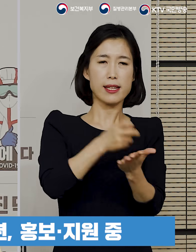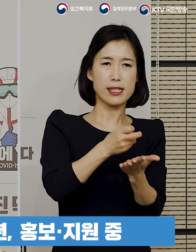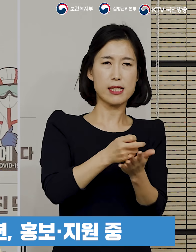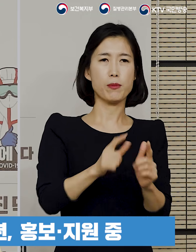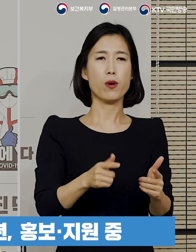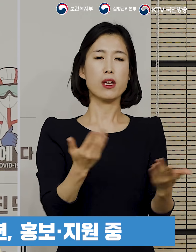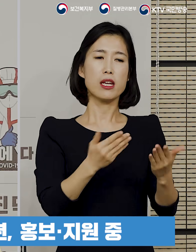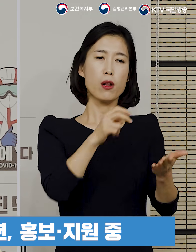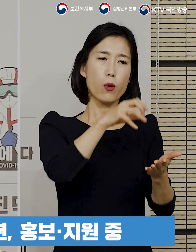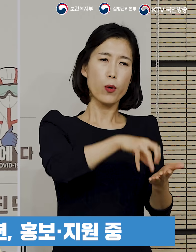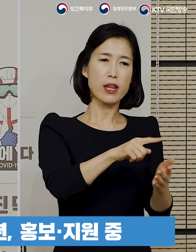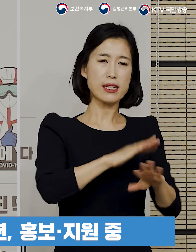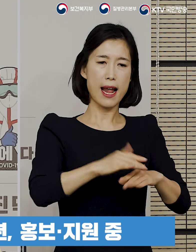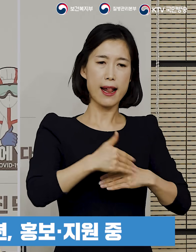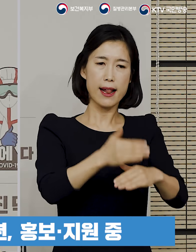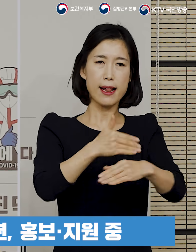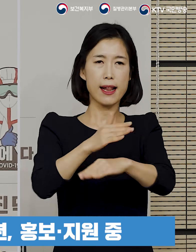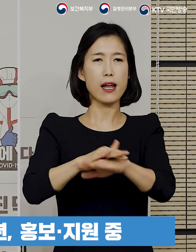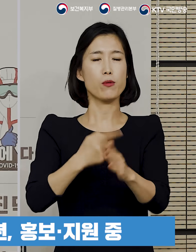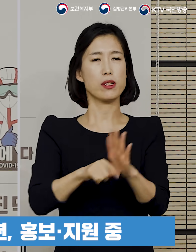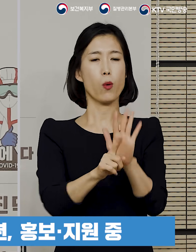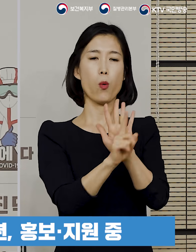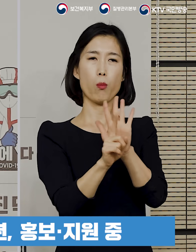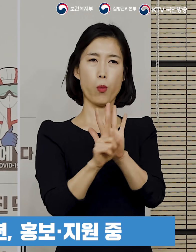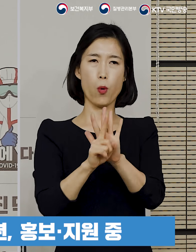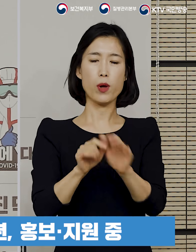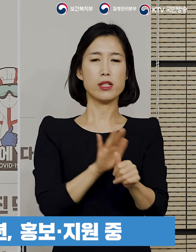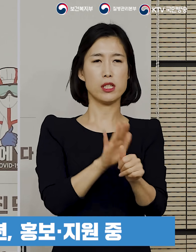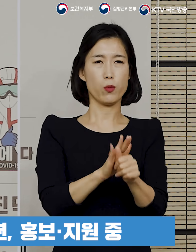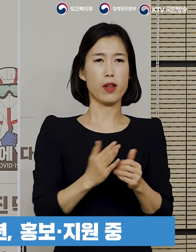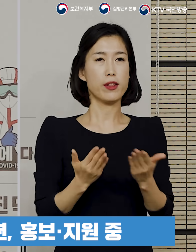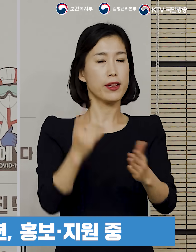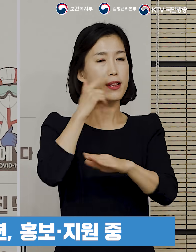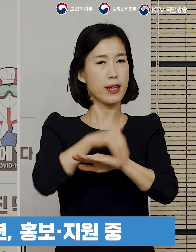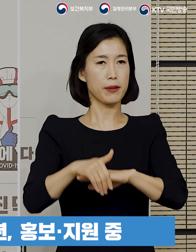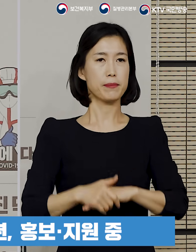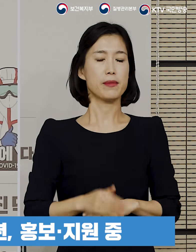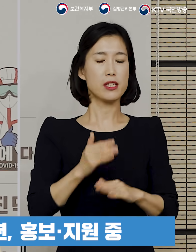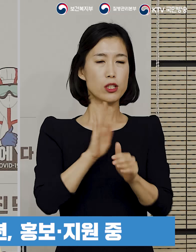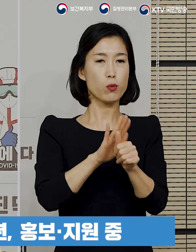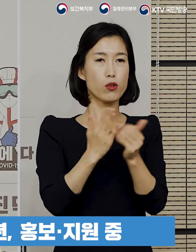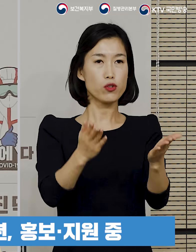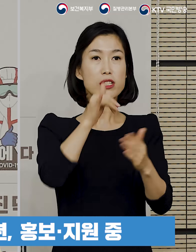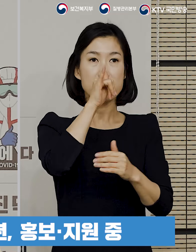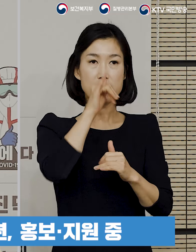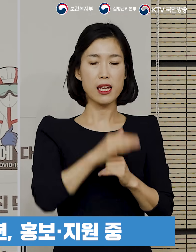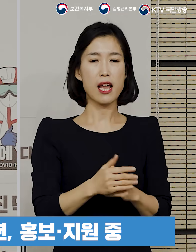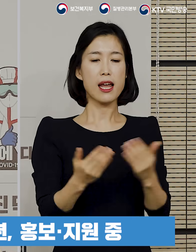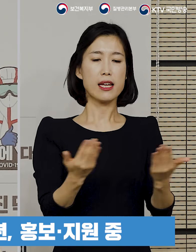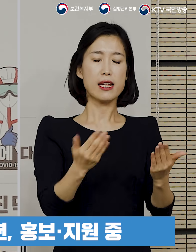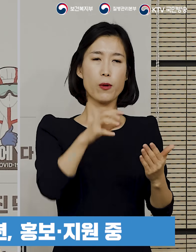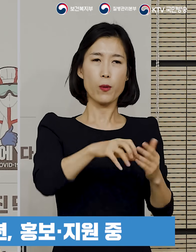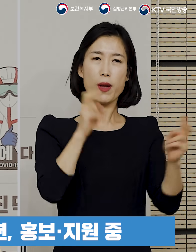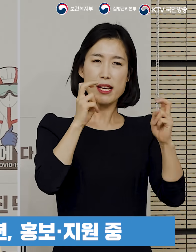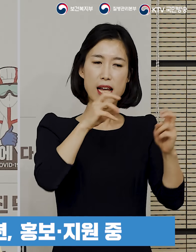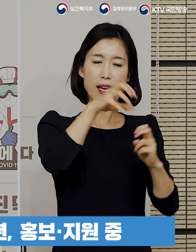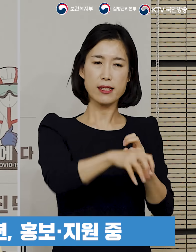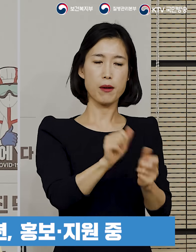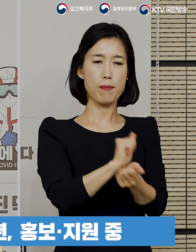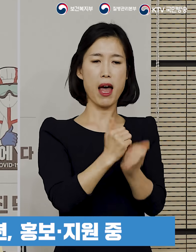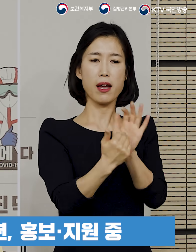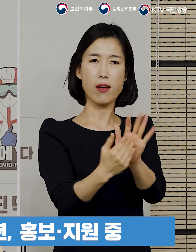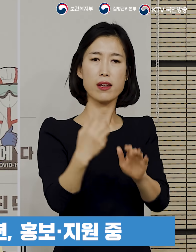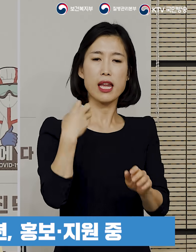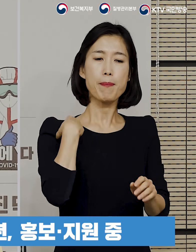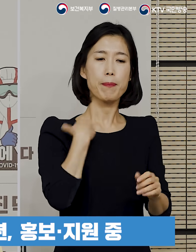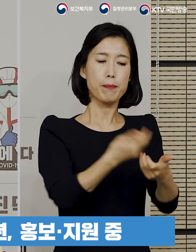마련하고 각 사업장에서 잘 지켜줄 수 있도록 홍보와 지원을 해나가고 있습니다. 사업장에서는